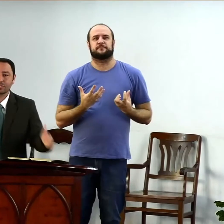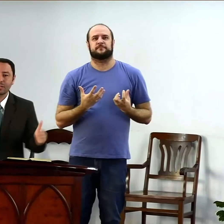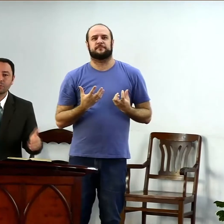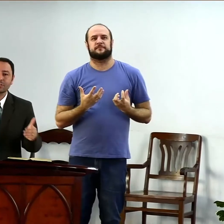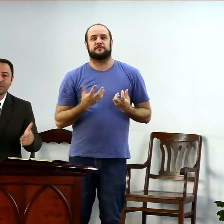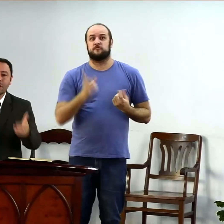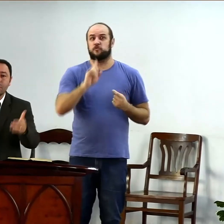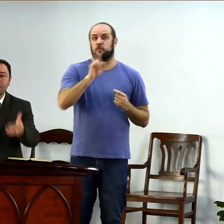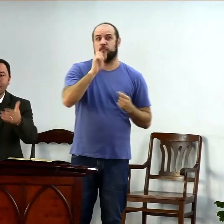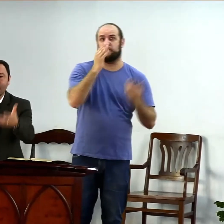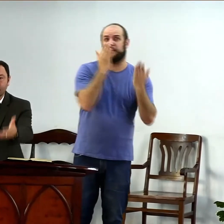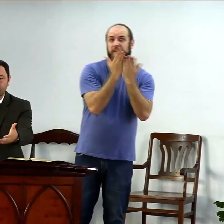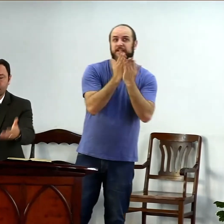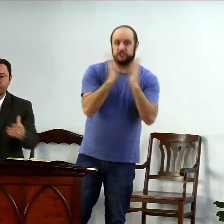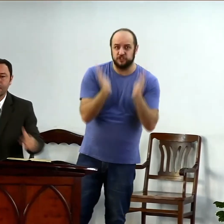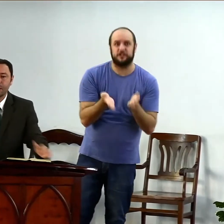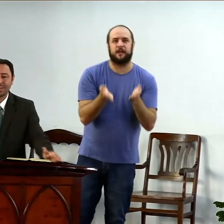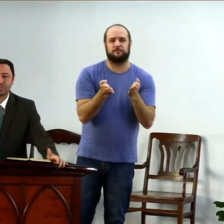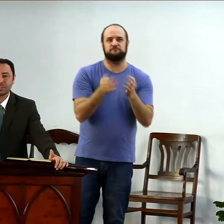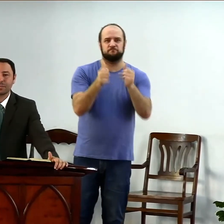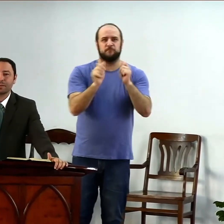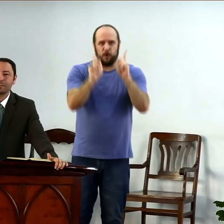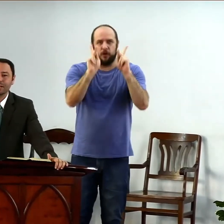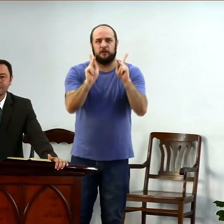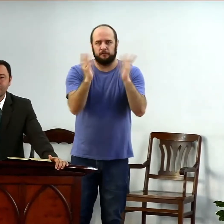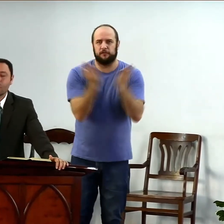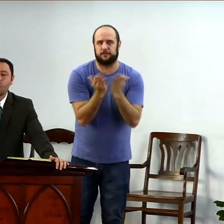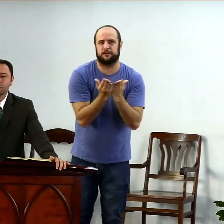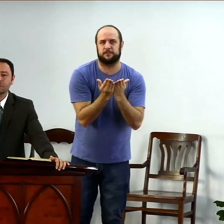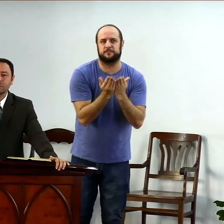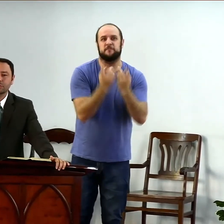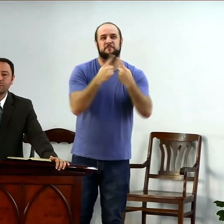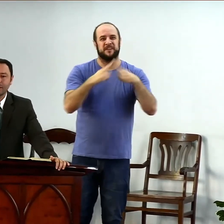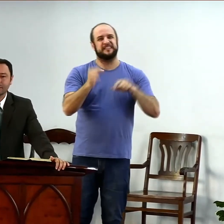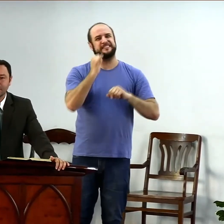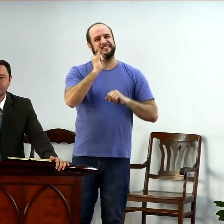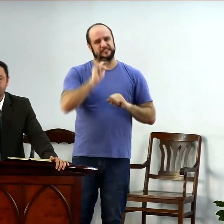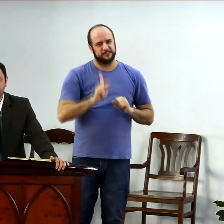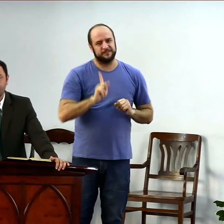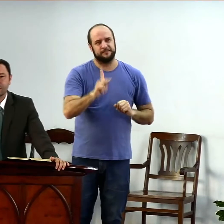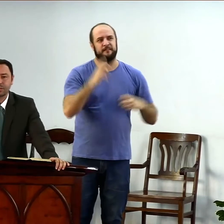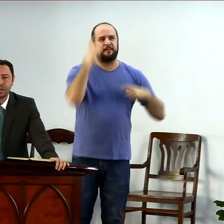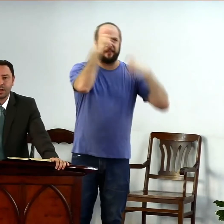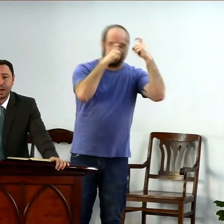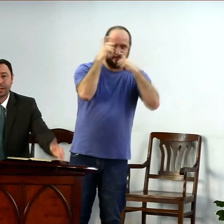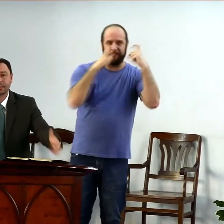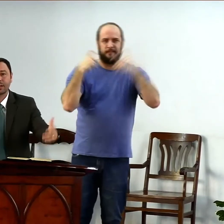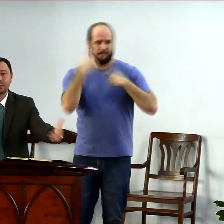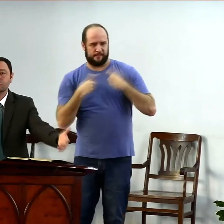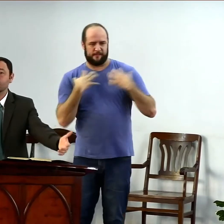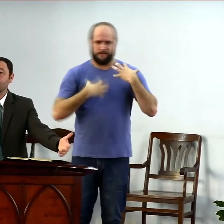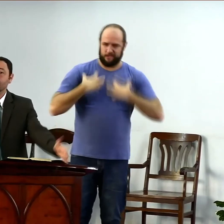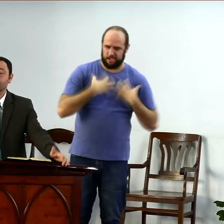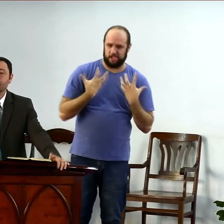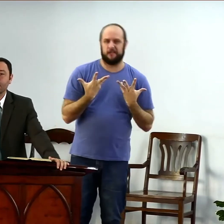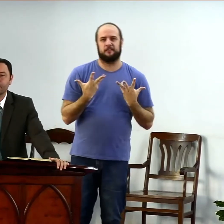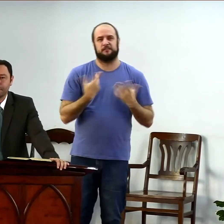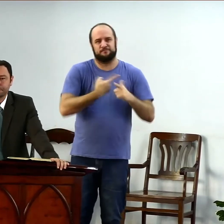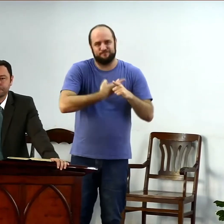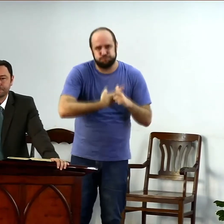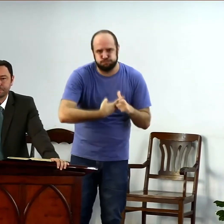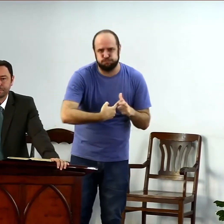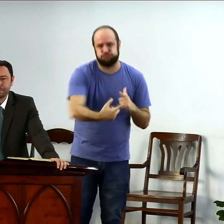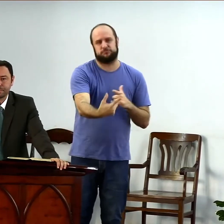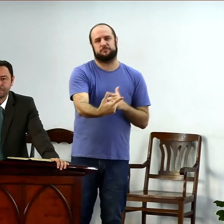dizer que você não seja um crente, mas se você permanecer constantemente nessa ansiedade, aí teremos um grande